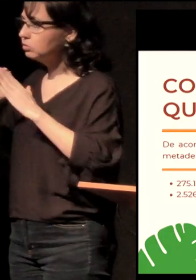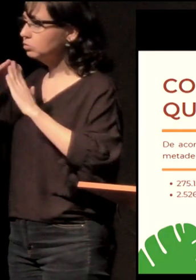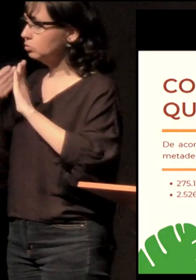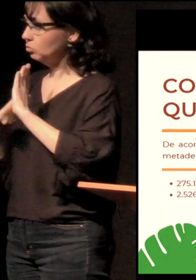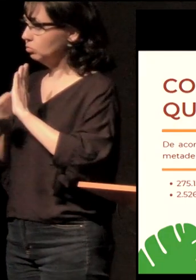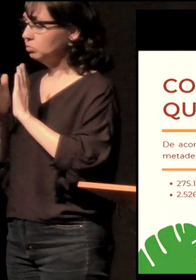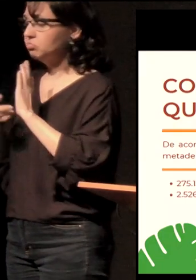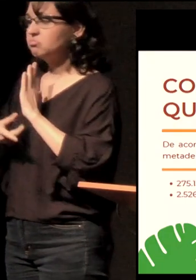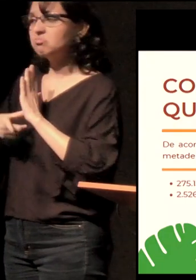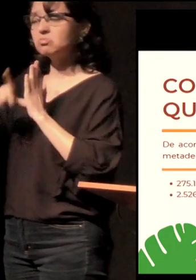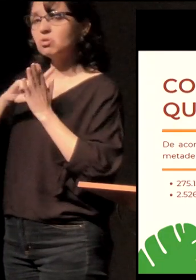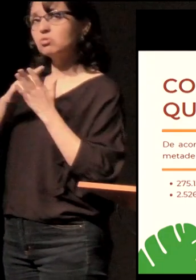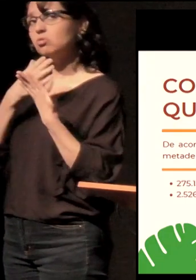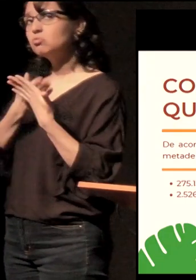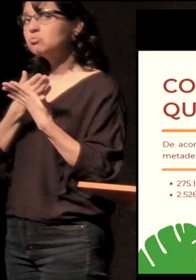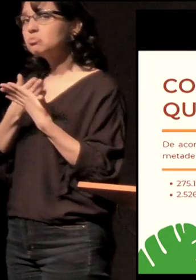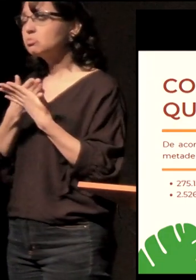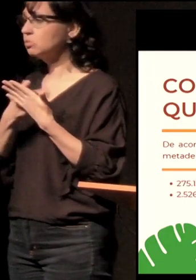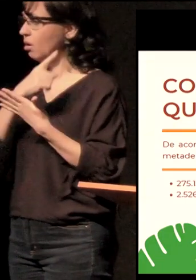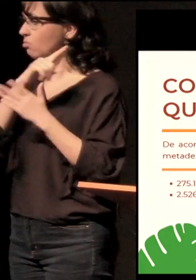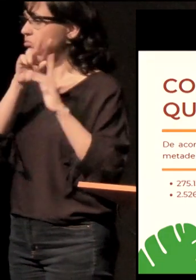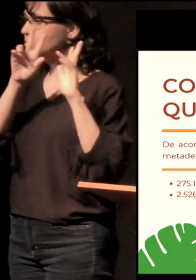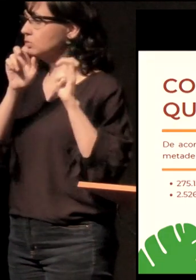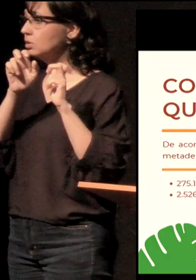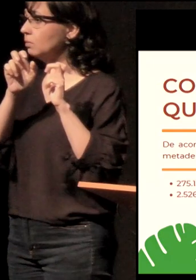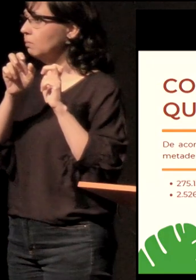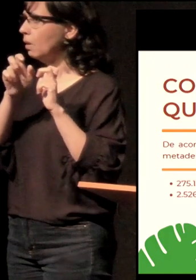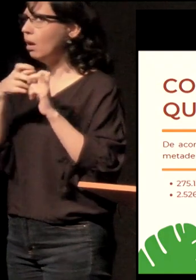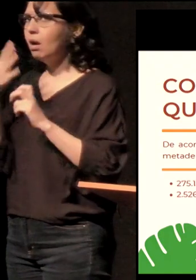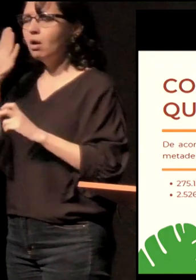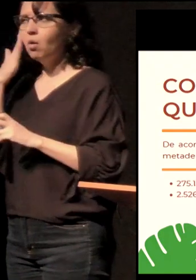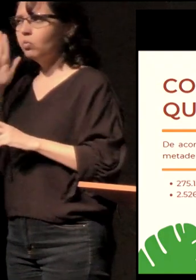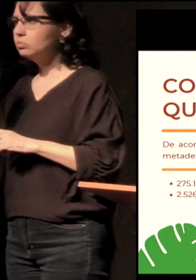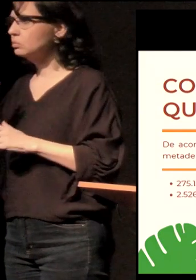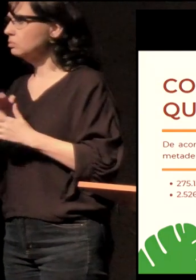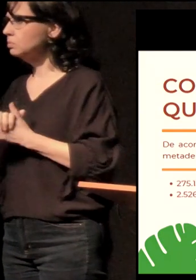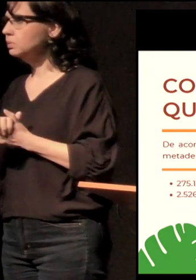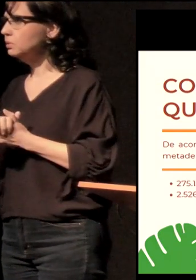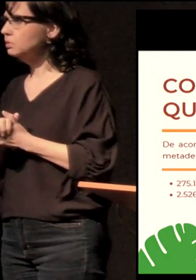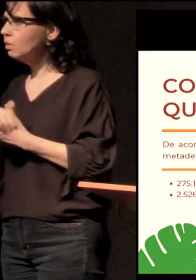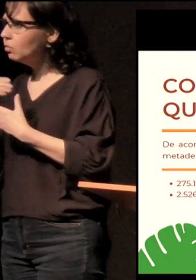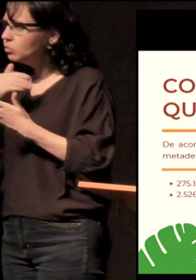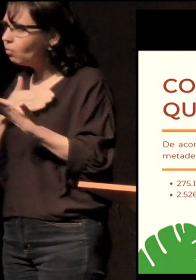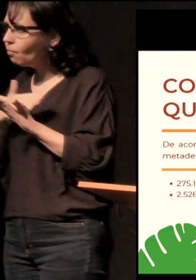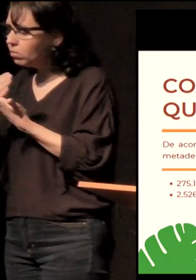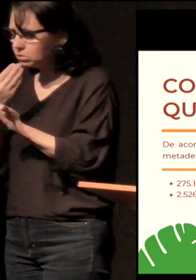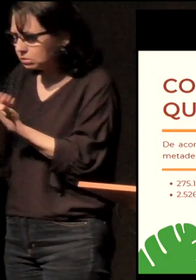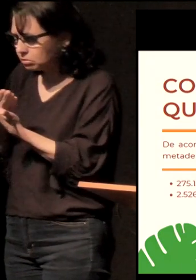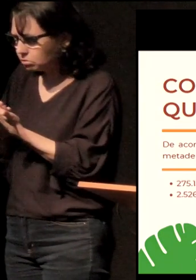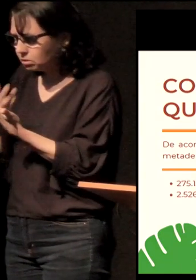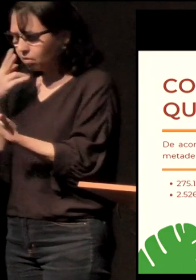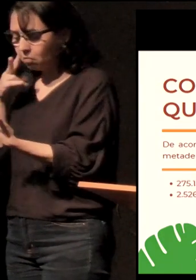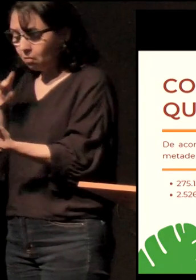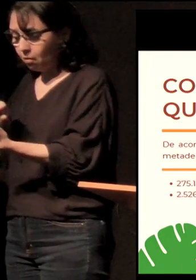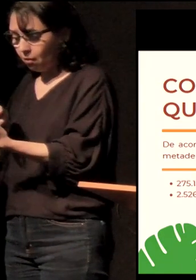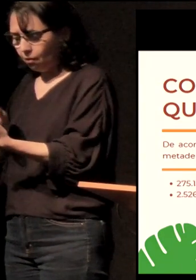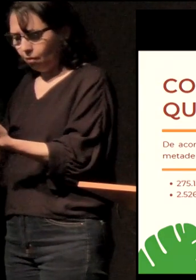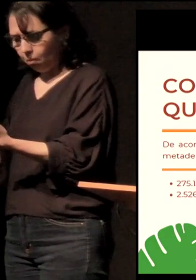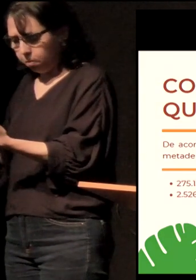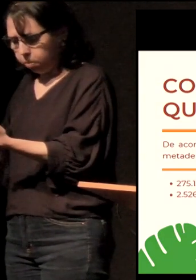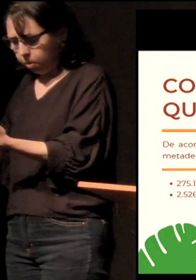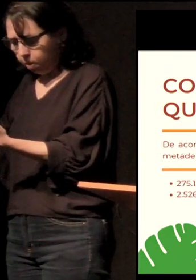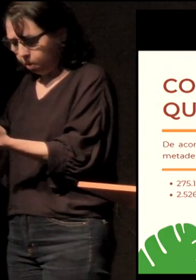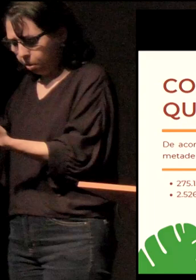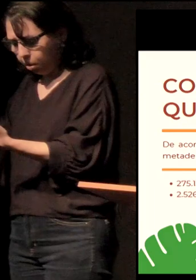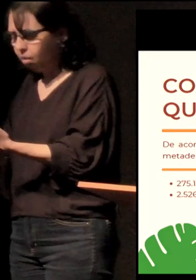esse tema eu não tinha dimensão disso né e com mais da metade dessas concentradas no nordeste do Brasil mas